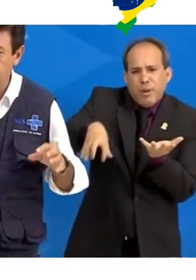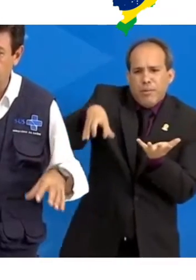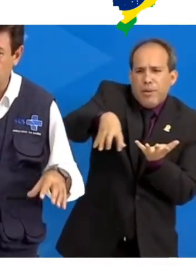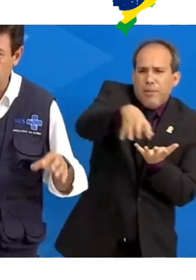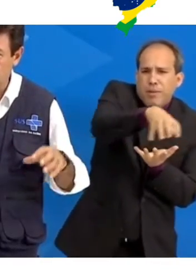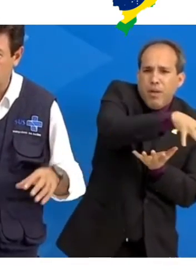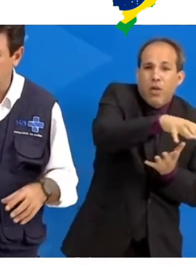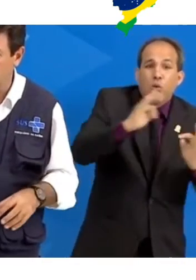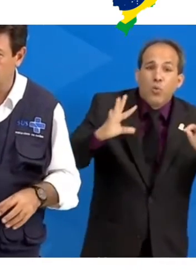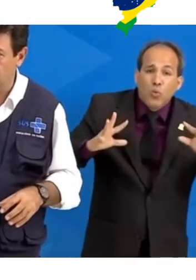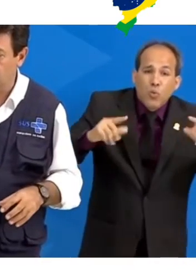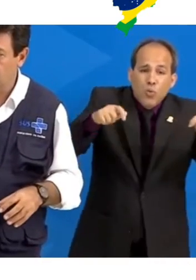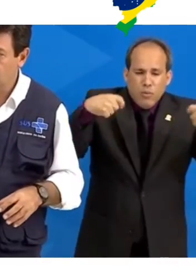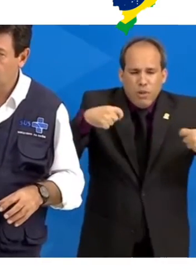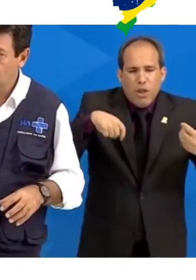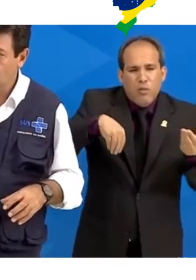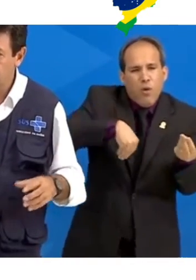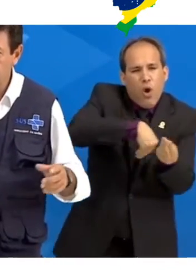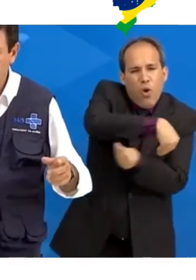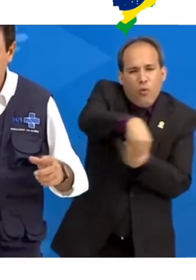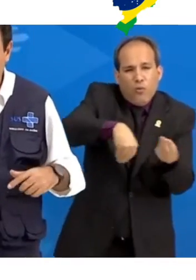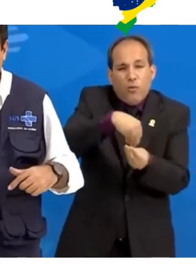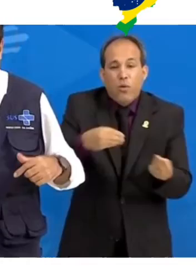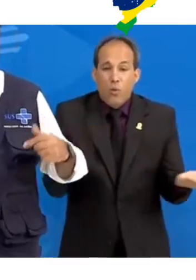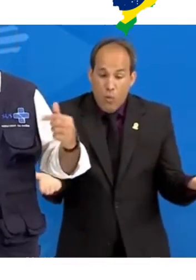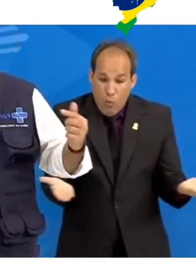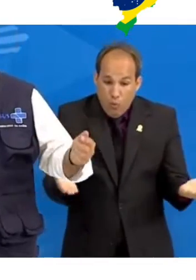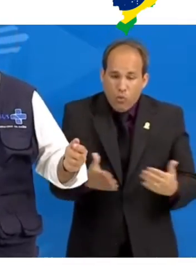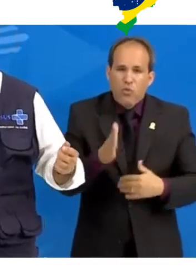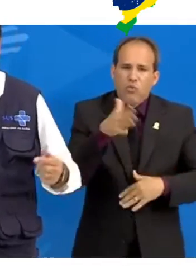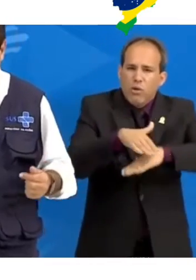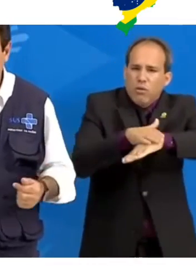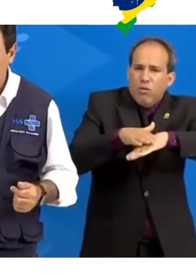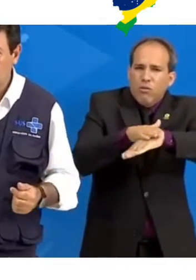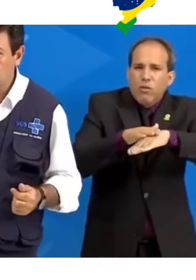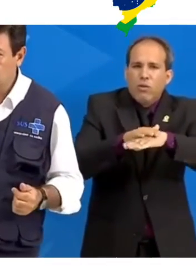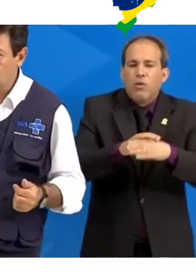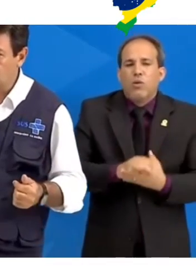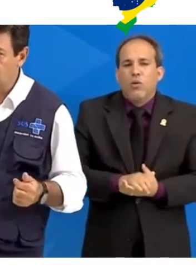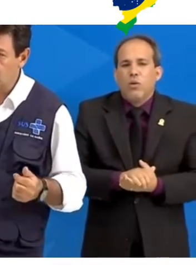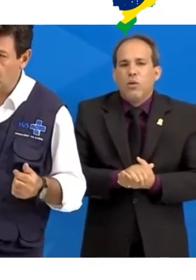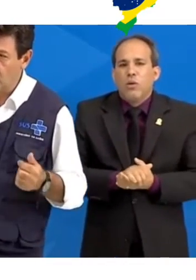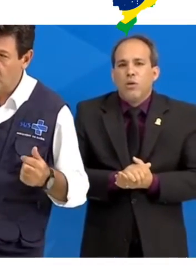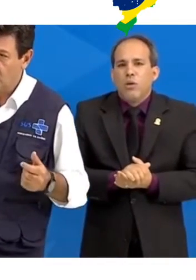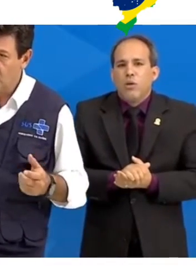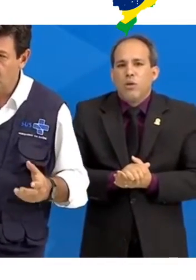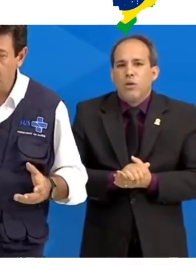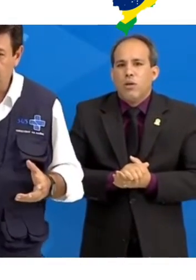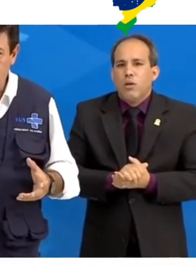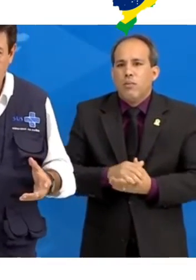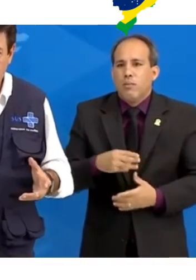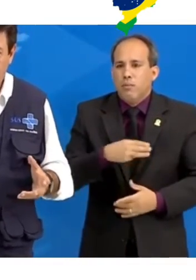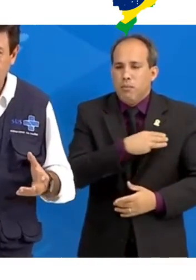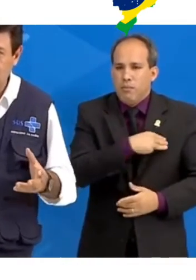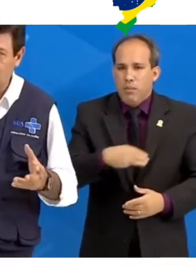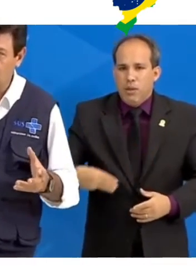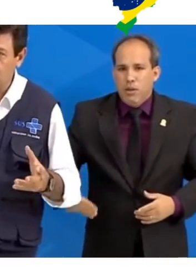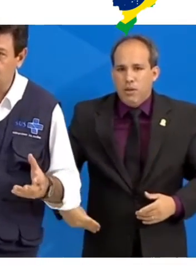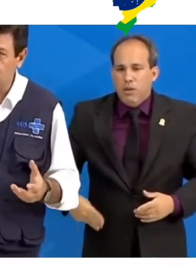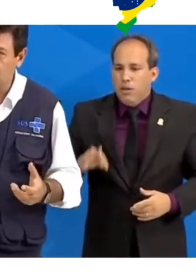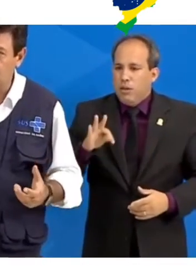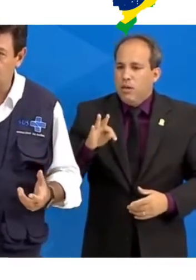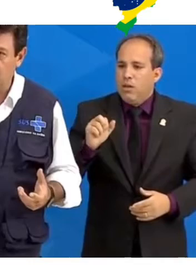todos precisamos estar envolvidos. Hoje estava conversando sobre kits, o ministro Tarcísio já vai pegar uma parte